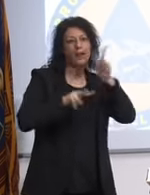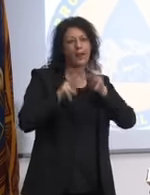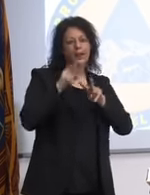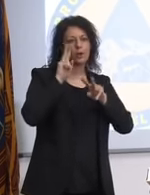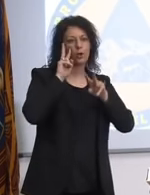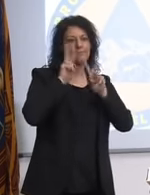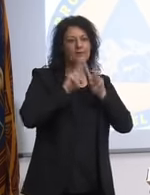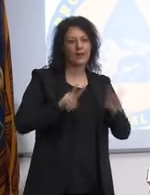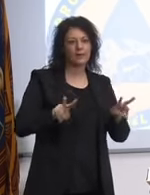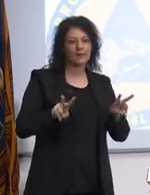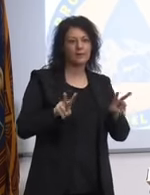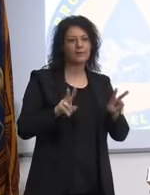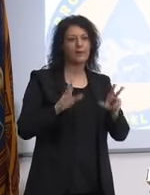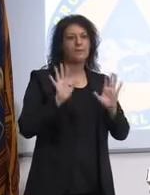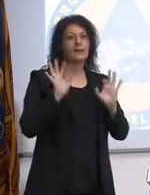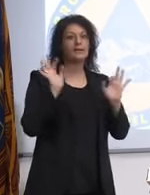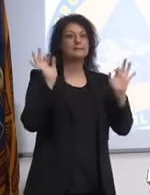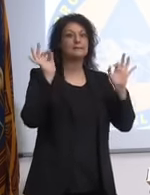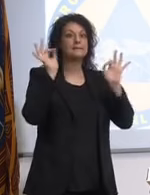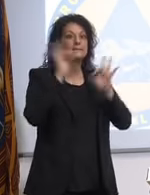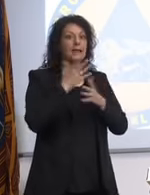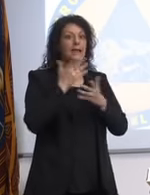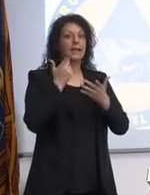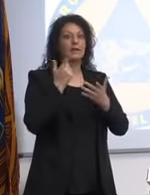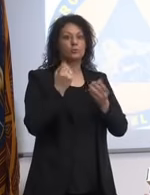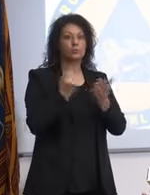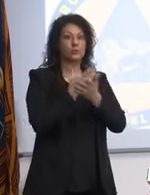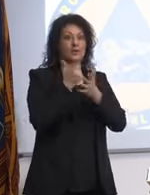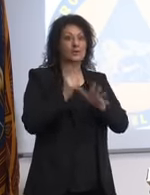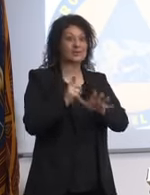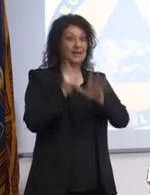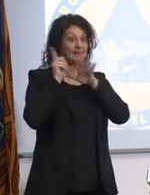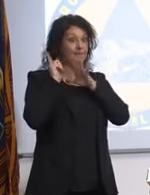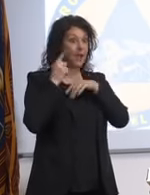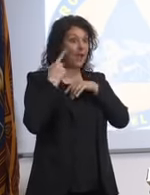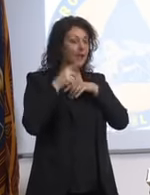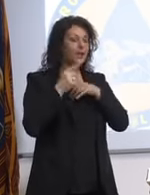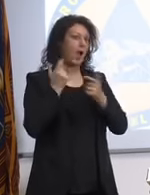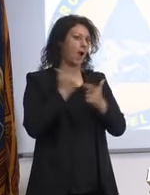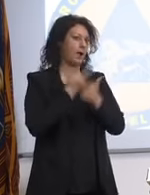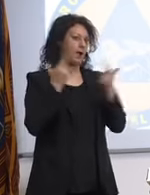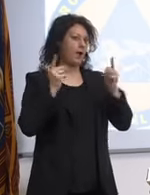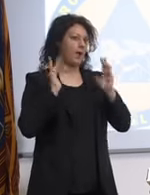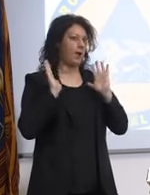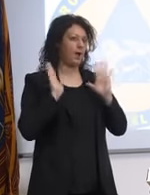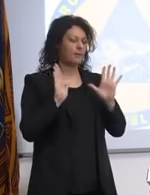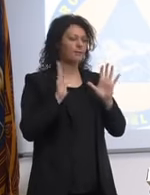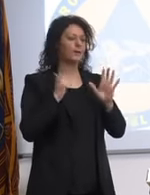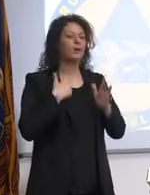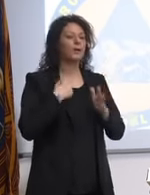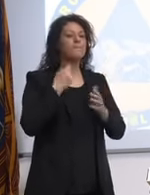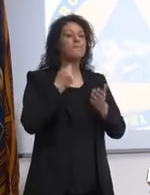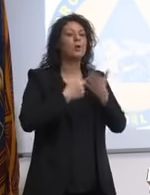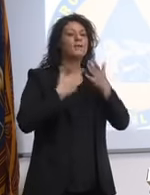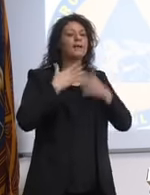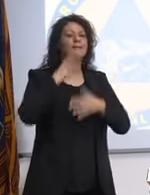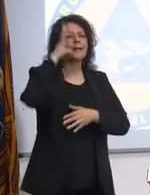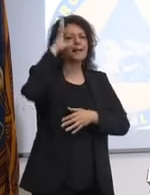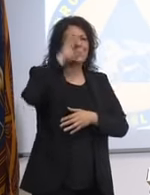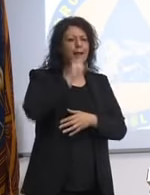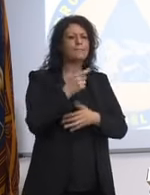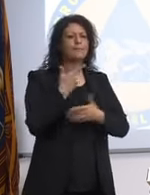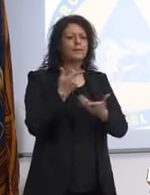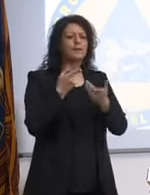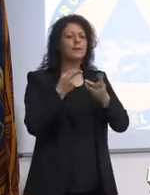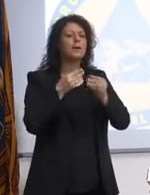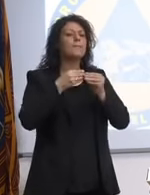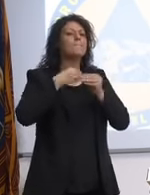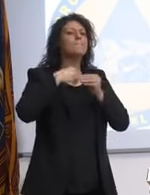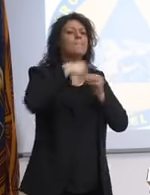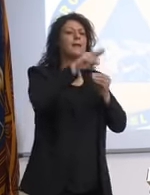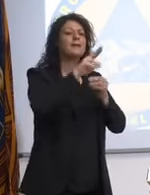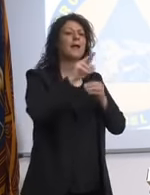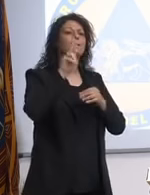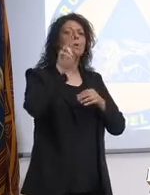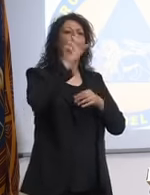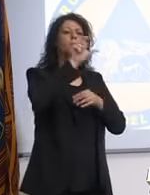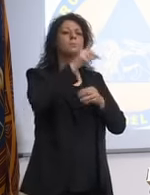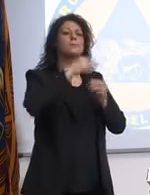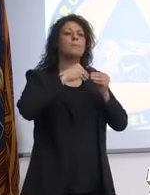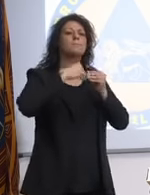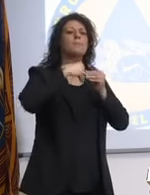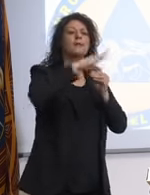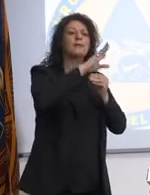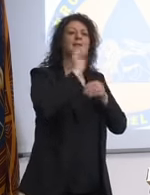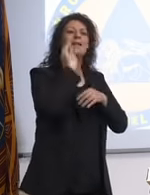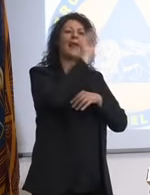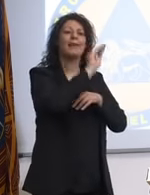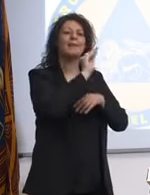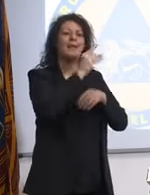se è roba di 5-6 giorni fa allora è grave, cioè ci manca l'elemento fondamentale. Quando è stata inviata all'ULSS per fare il tampone? Le date non le ho